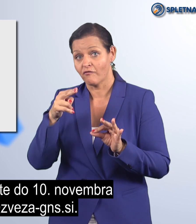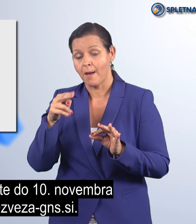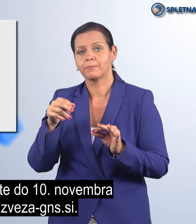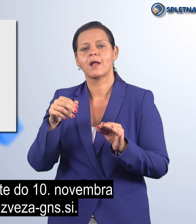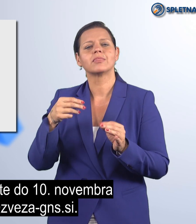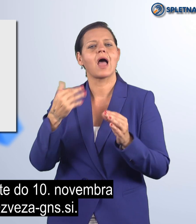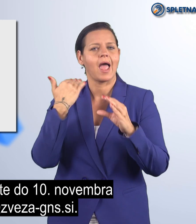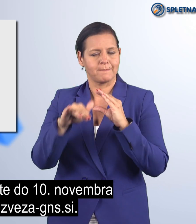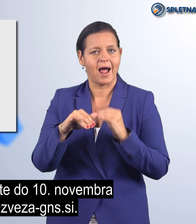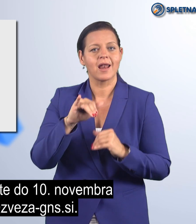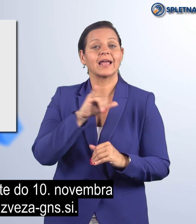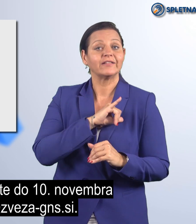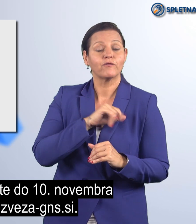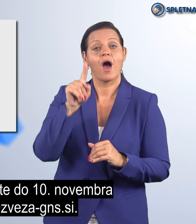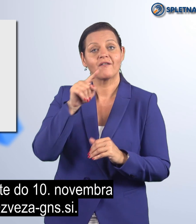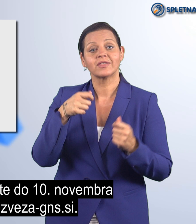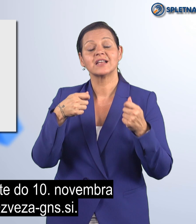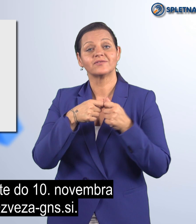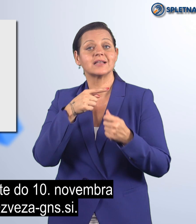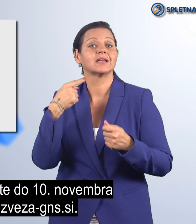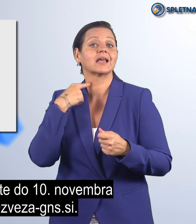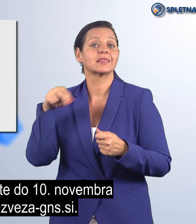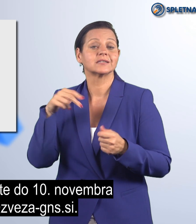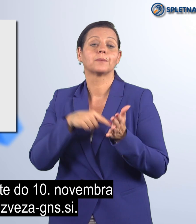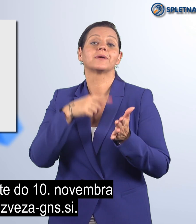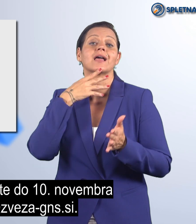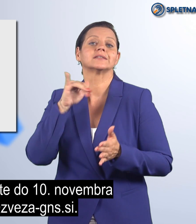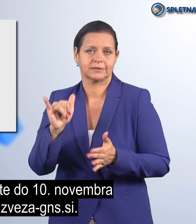Predloge pošljite do 10. novembra na